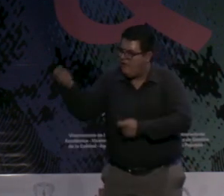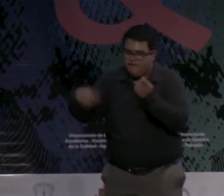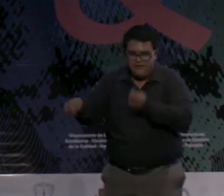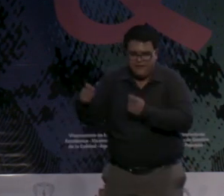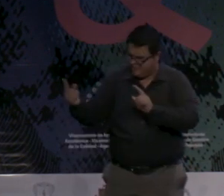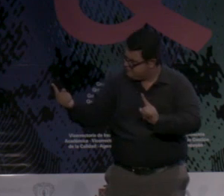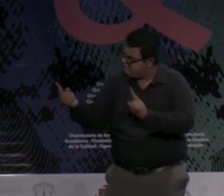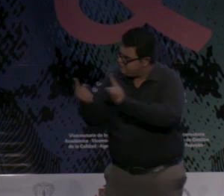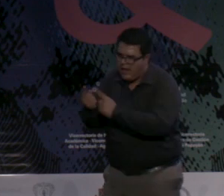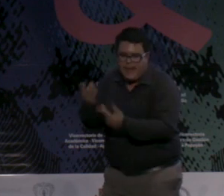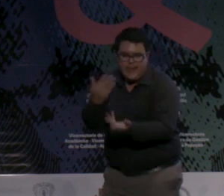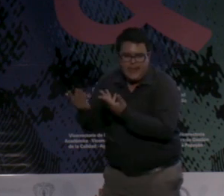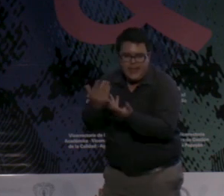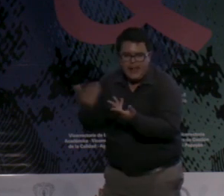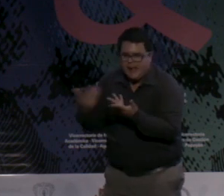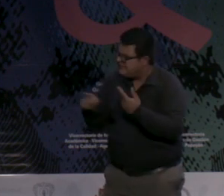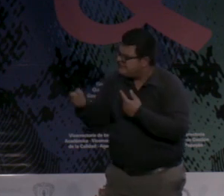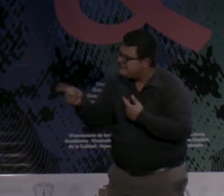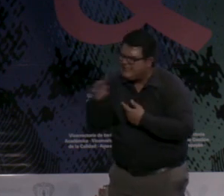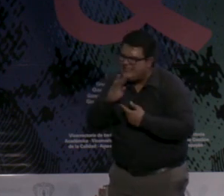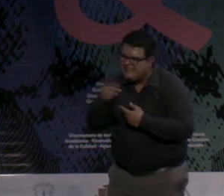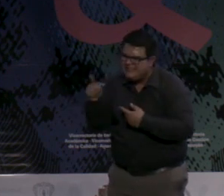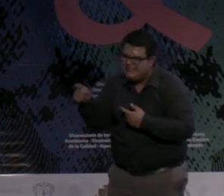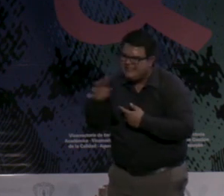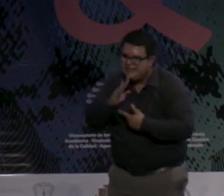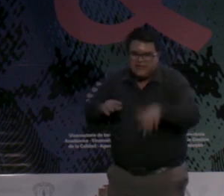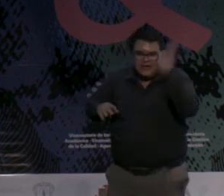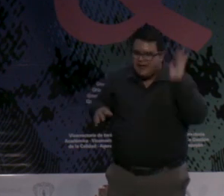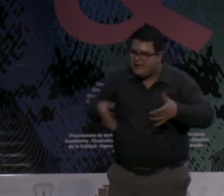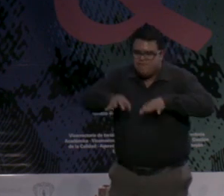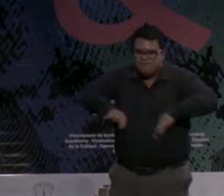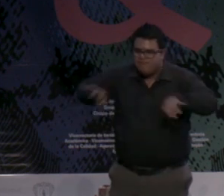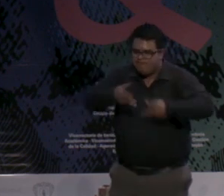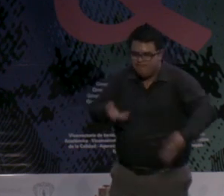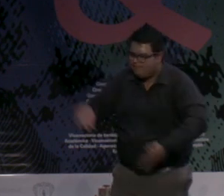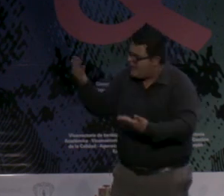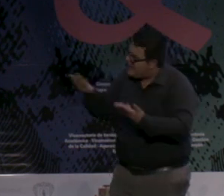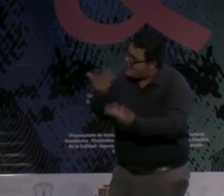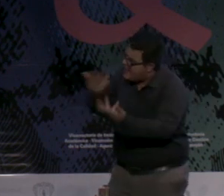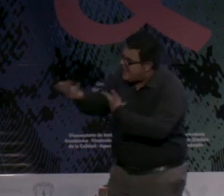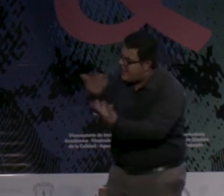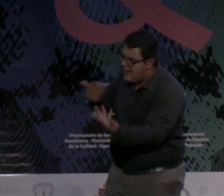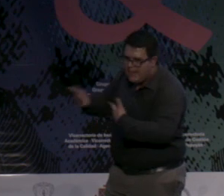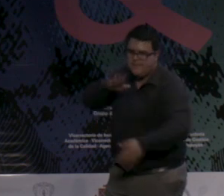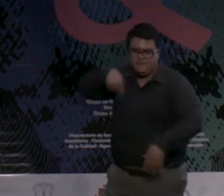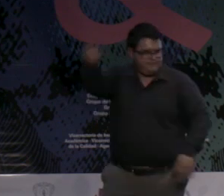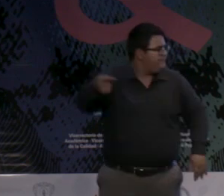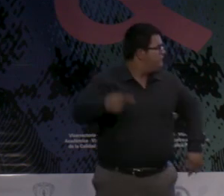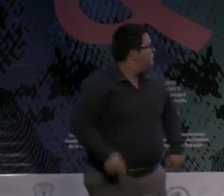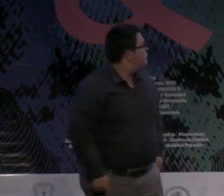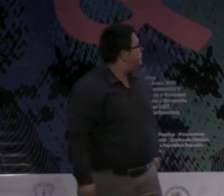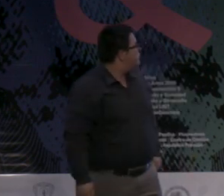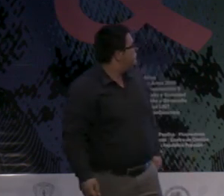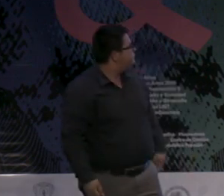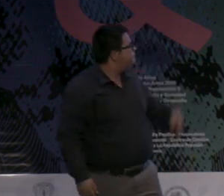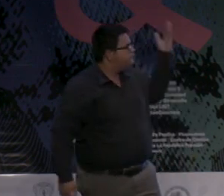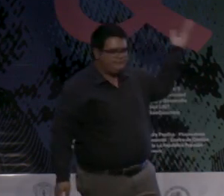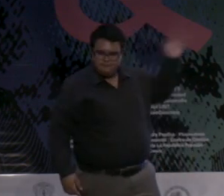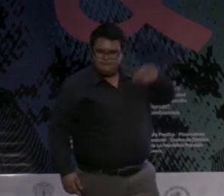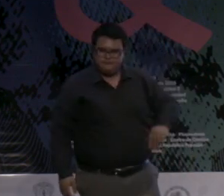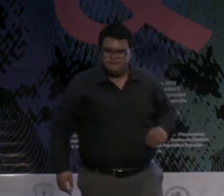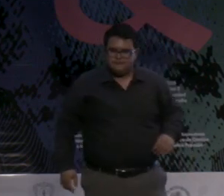siguiente. Este es un profesor maravilloso que es Nicolás Uribe, un gran pintor que hizo todo el trabajo de hacerlo. ¿Qué lográbamos aquí? Ve y